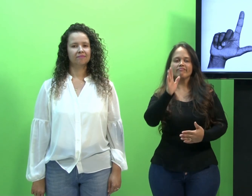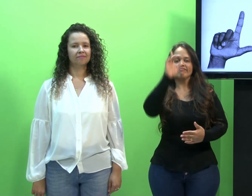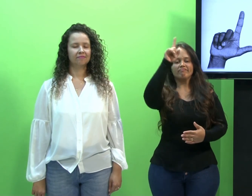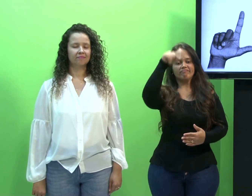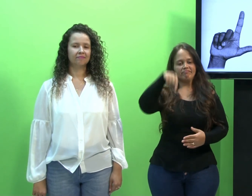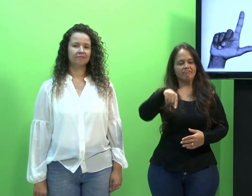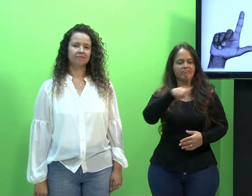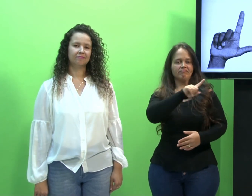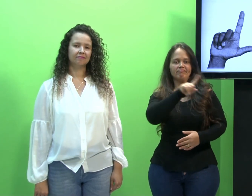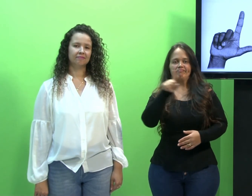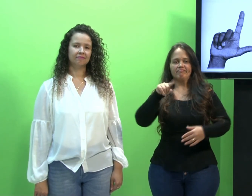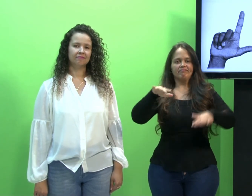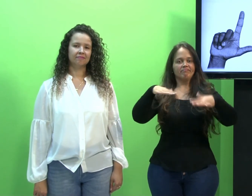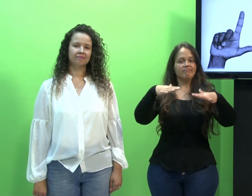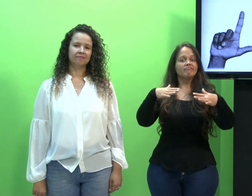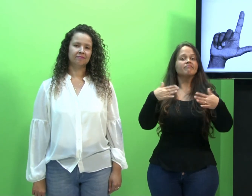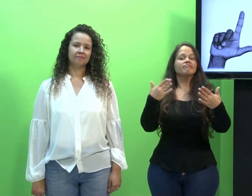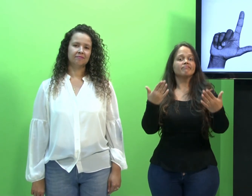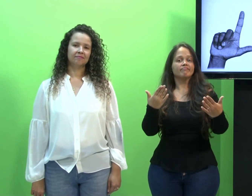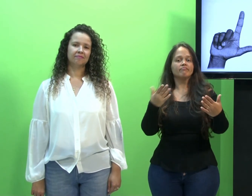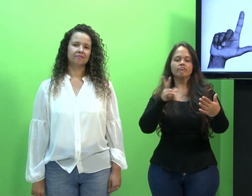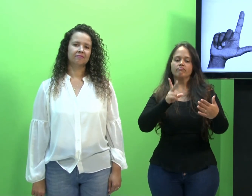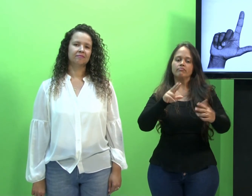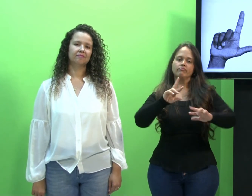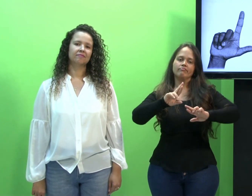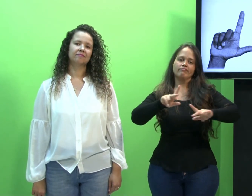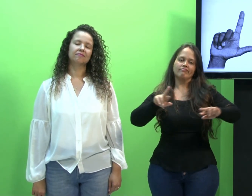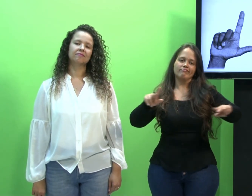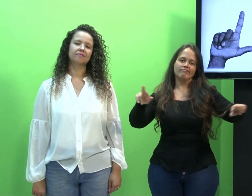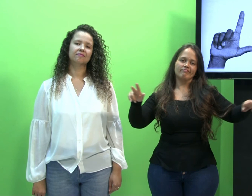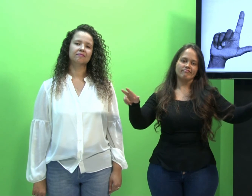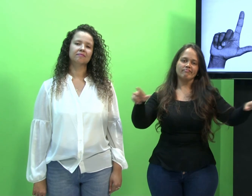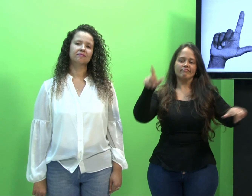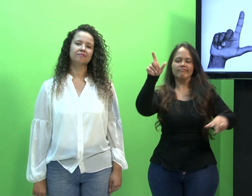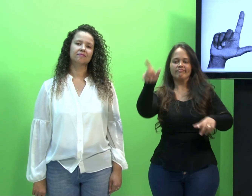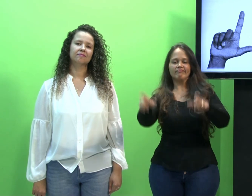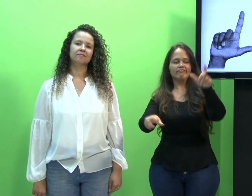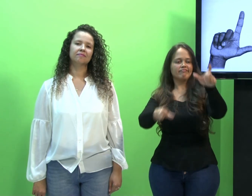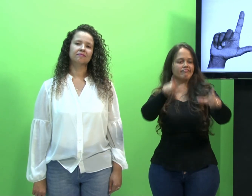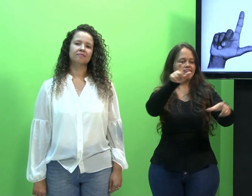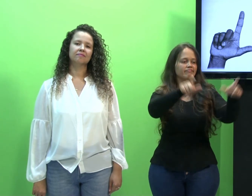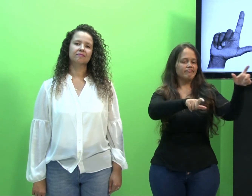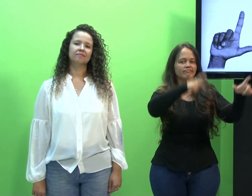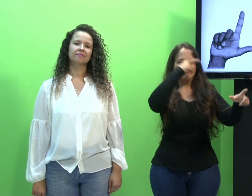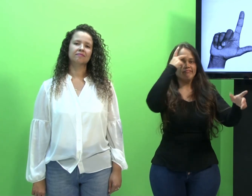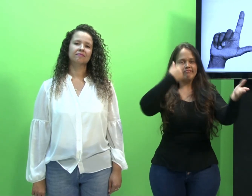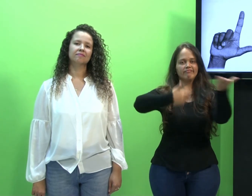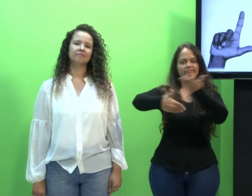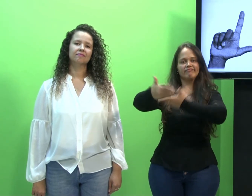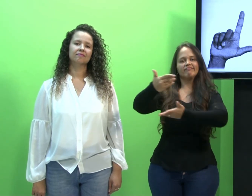movimento destes verbos sempre irá variar com a posição das pessoas que estão envolvidas.